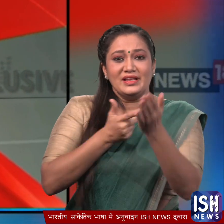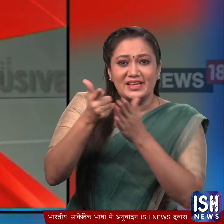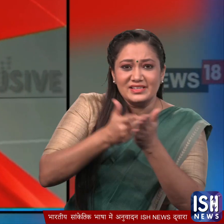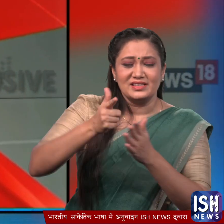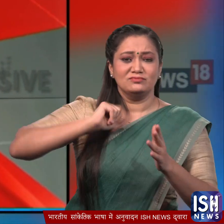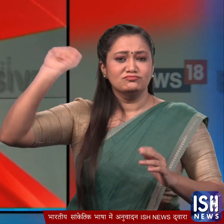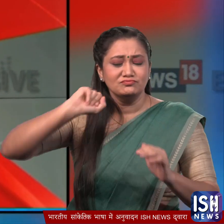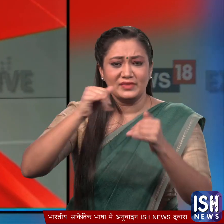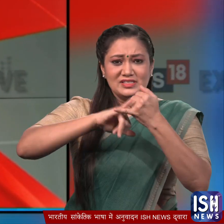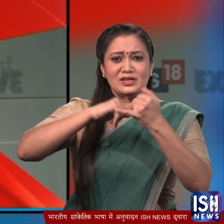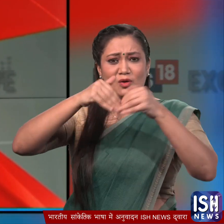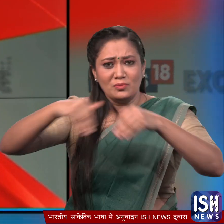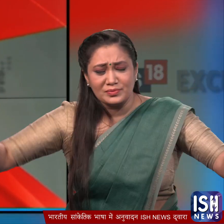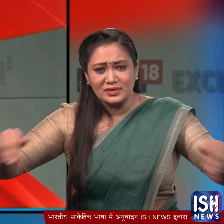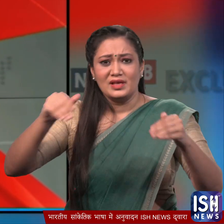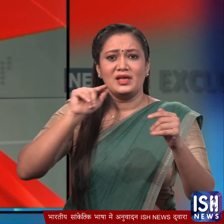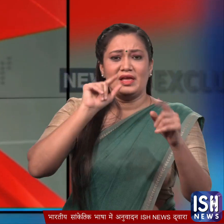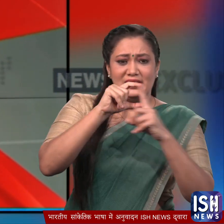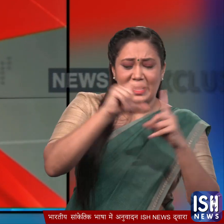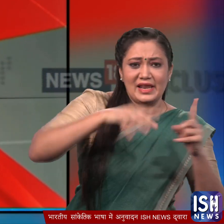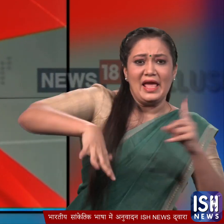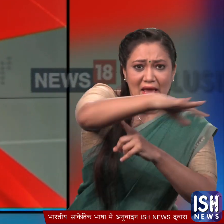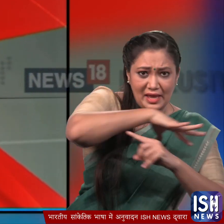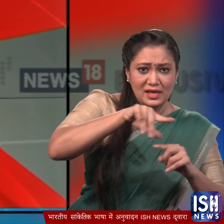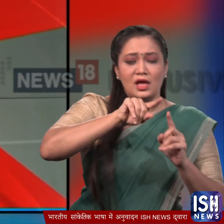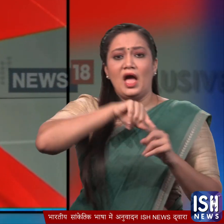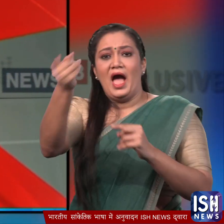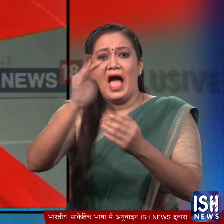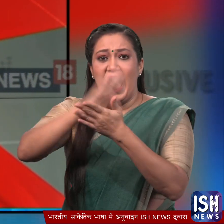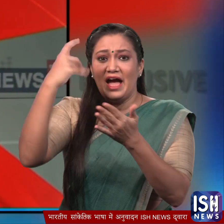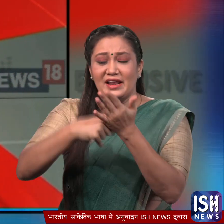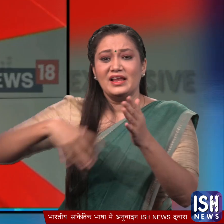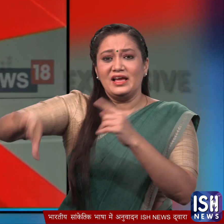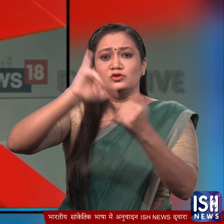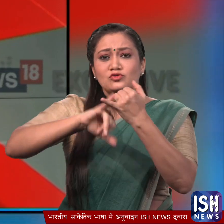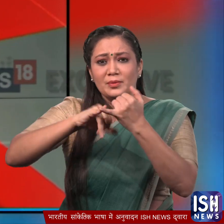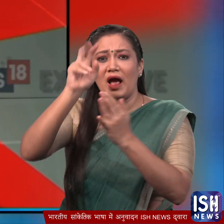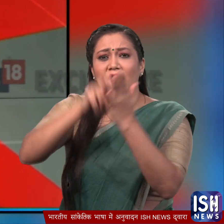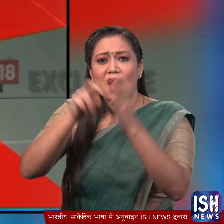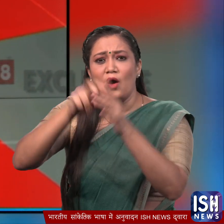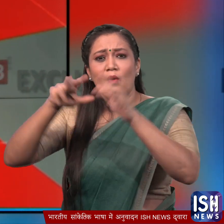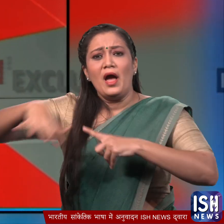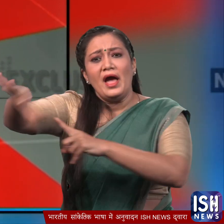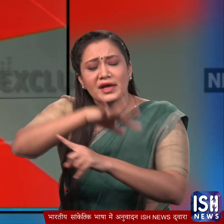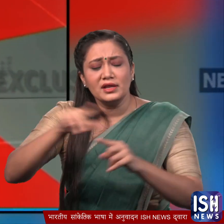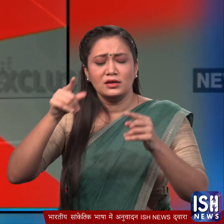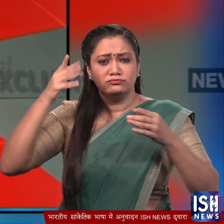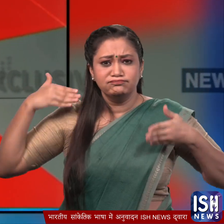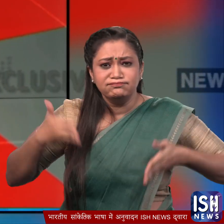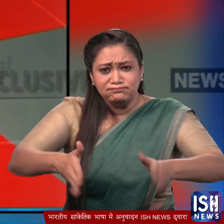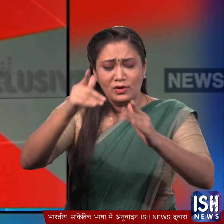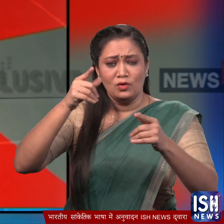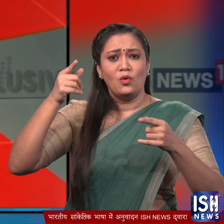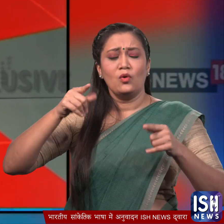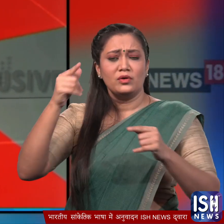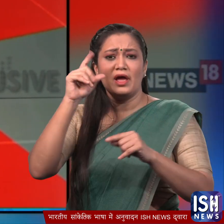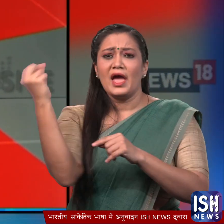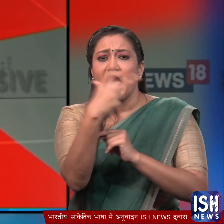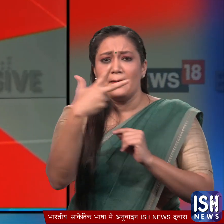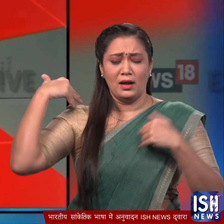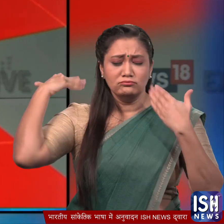की वजह से सिंघू बॉर्डर के इस पार दिल्ली की कॉलोनियों और उस पार हरियाणा के सोनीपत जिले के गांवों और मोहल्लों का रास्ता 8 महीने से बंद है,